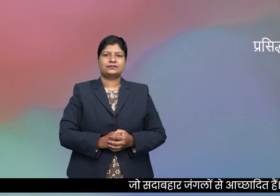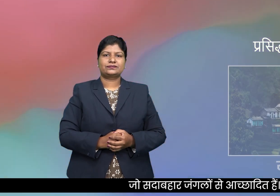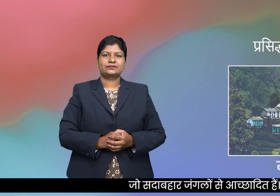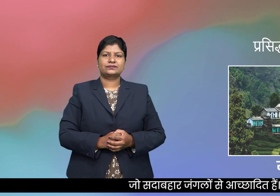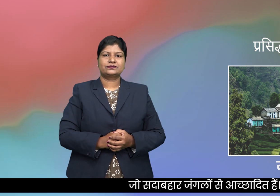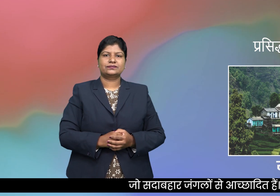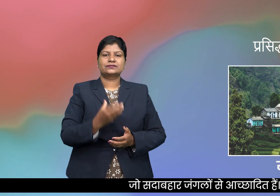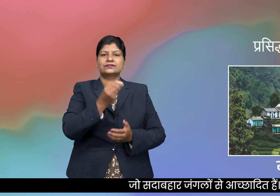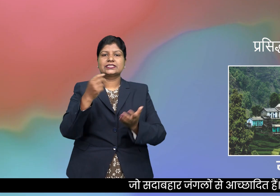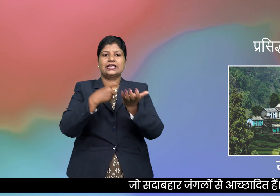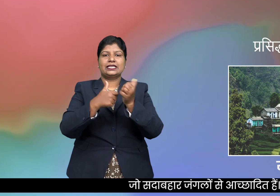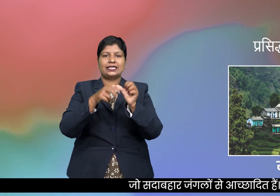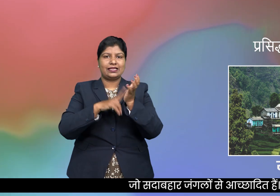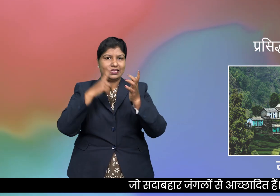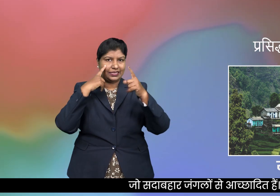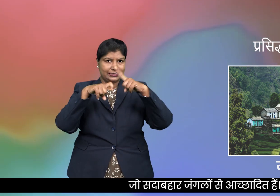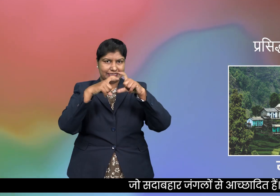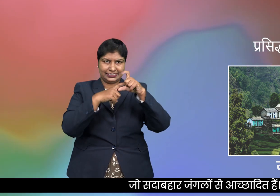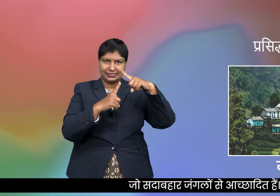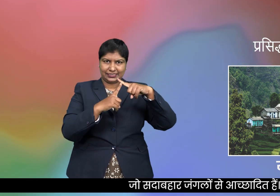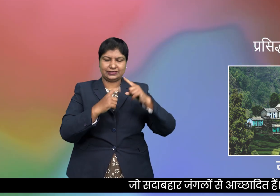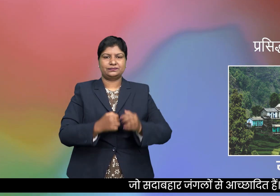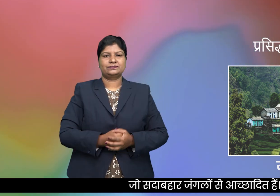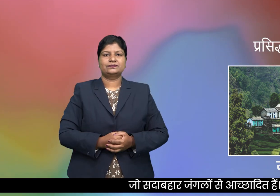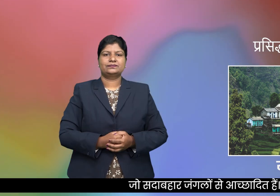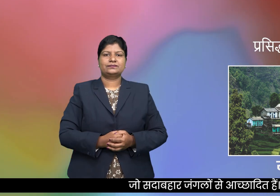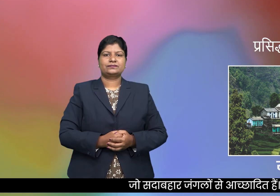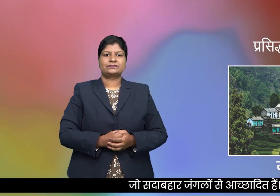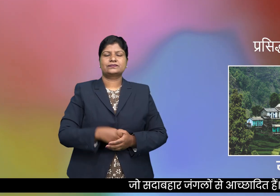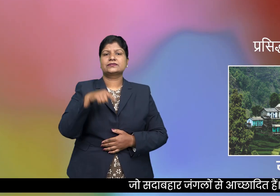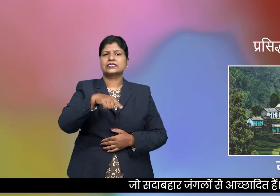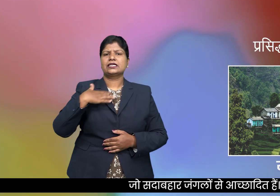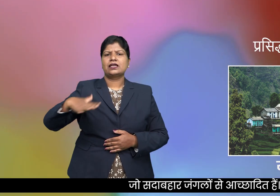जो सदाबहार जंगलों से आच्छादित है।